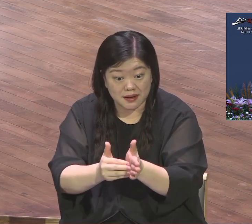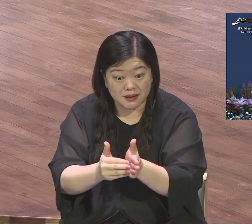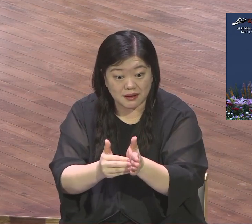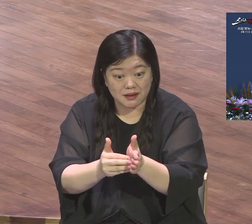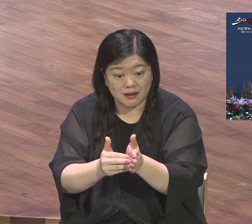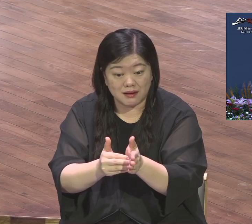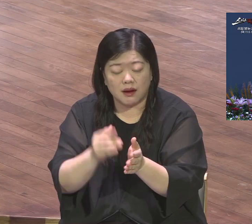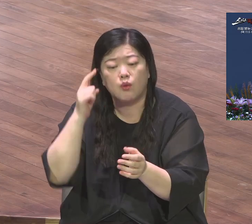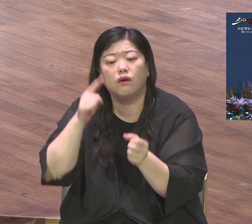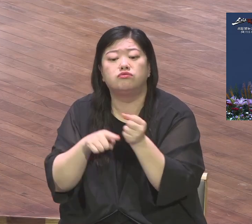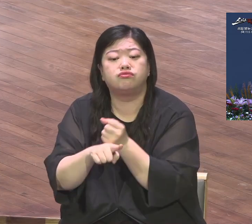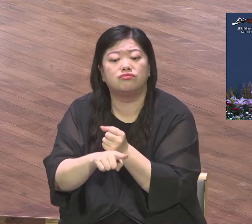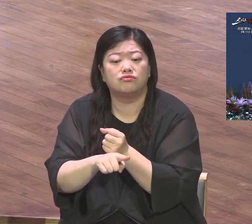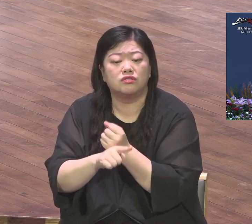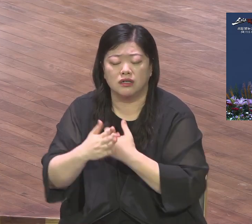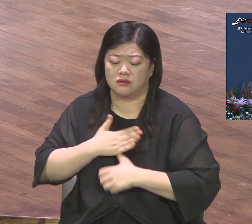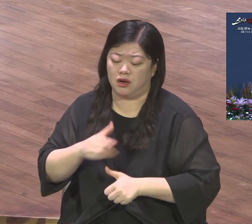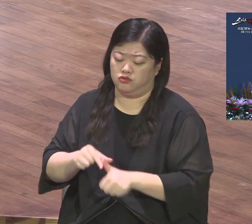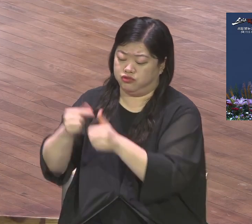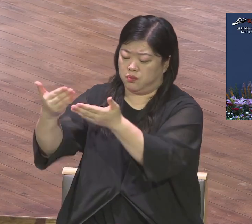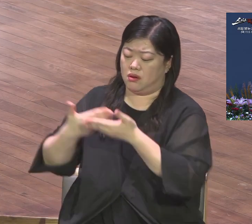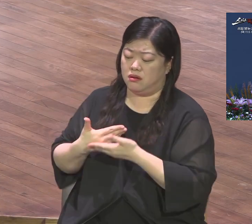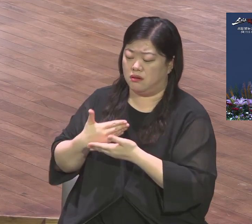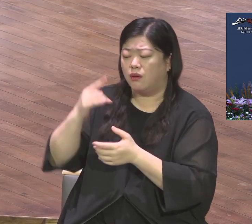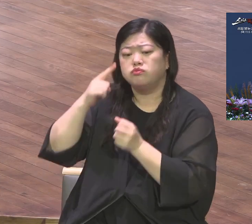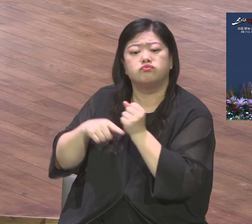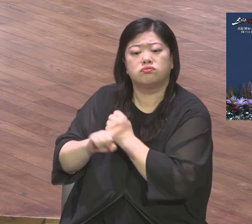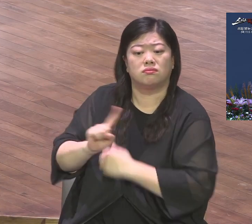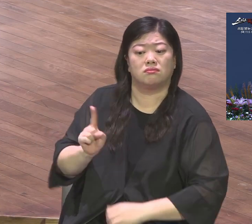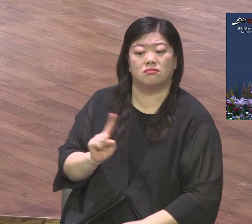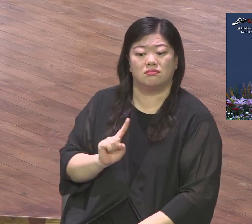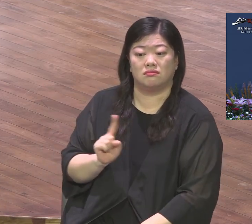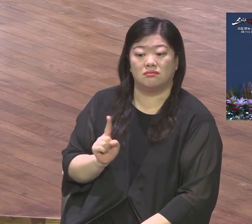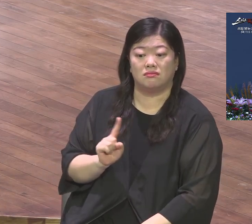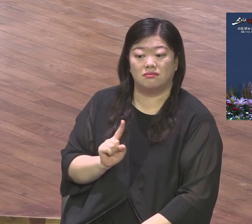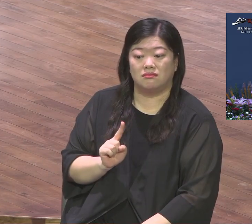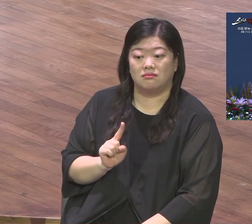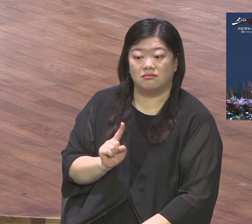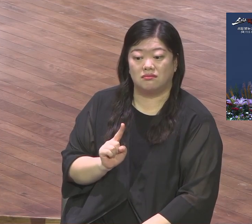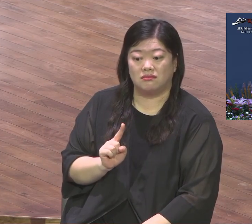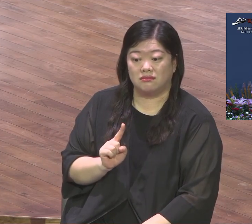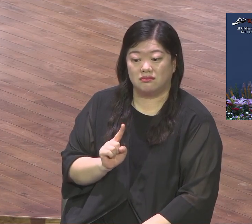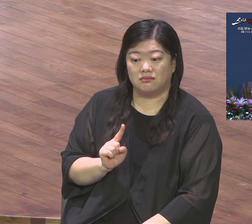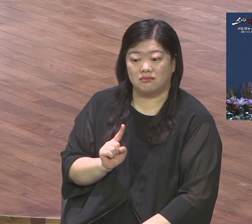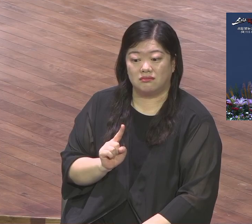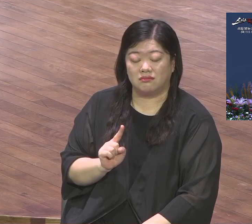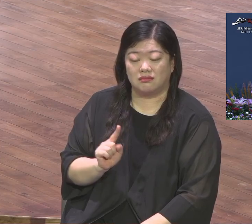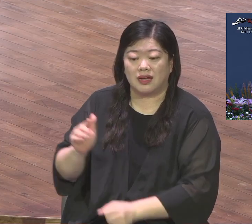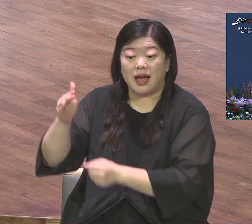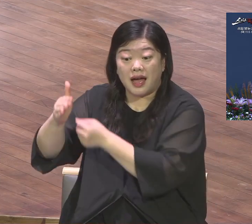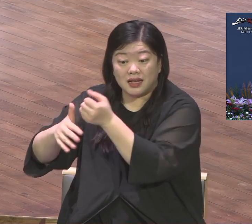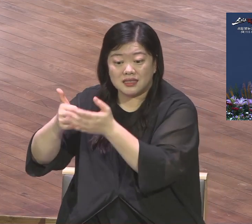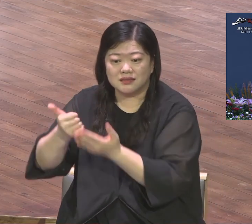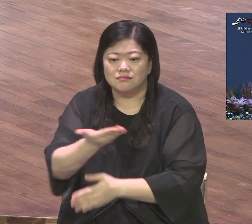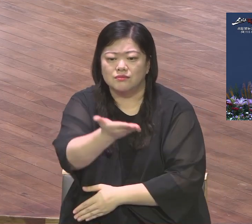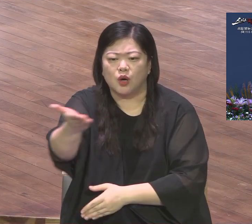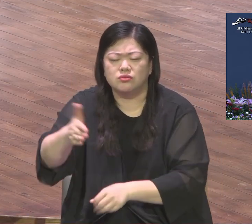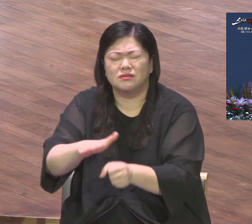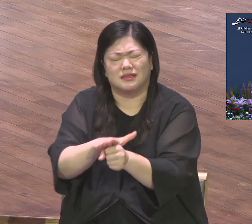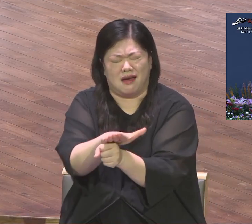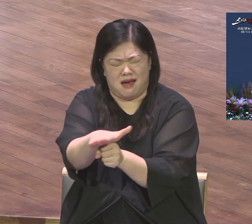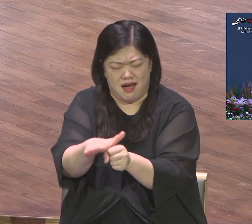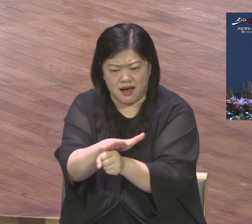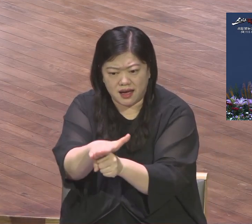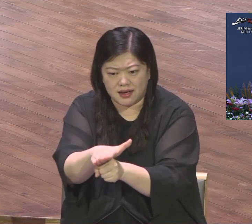은혜를 나에게 왜 주셨느냐? 왜 나를 구원해 주셨느냐? 그 이유가 바로 우리를 서시기 위함이라고 바로 나와